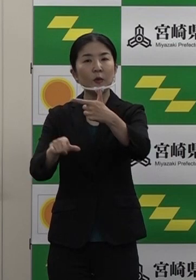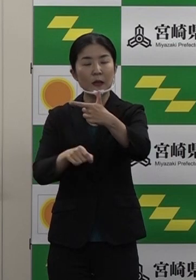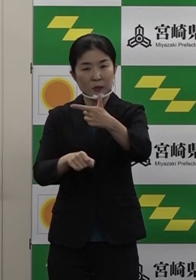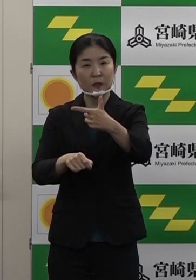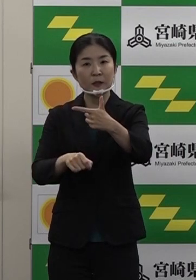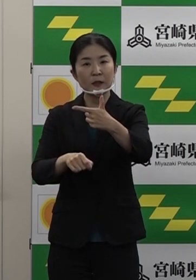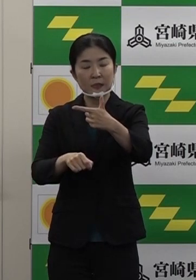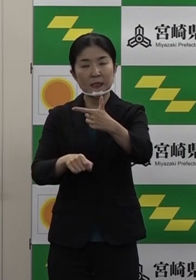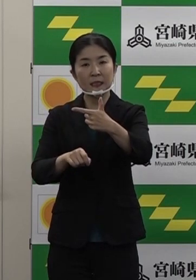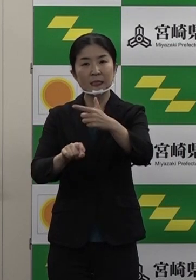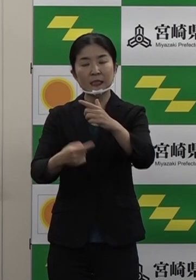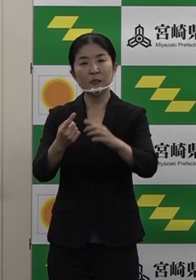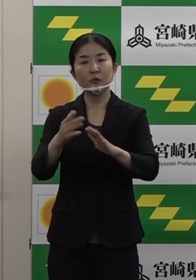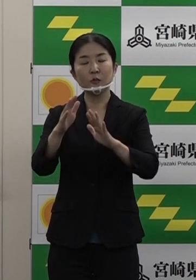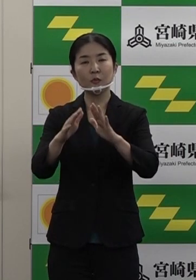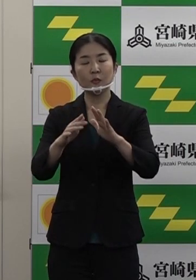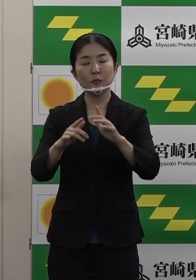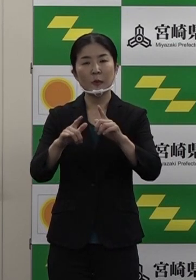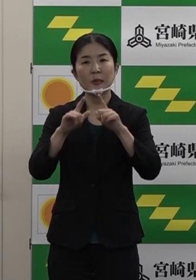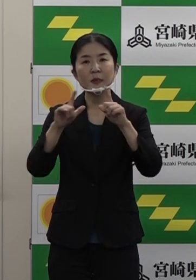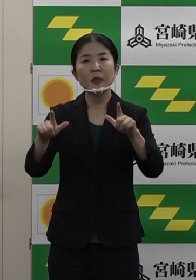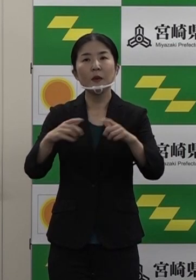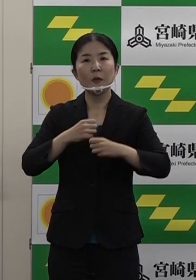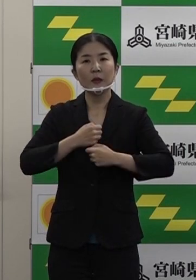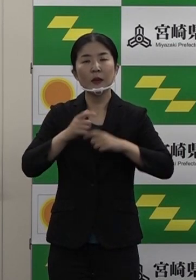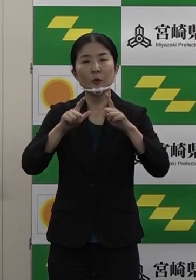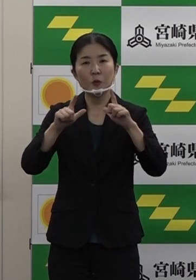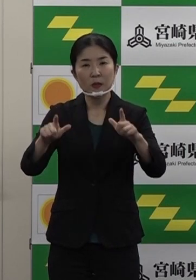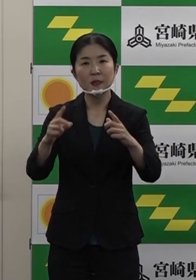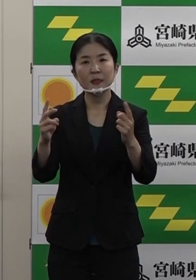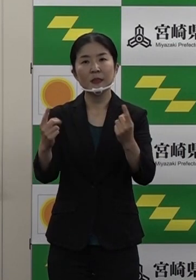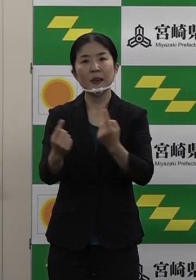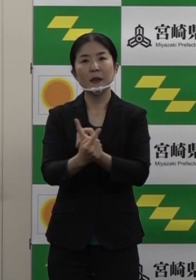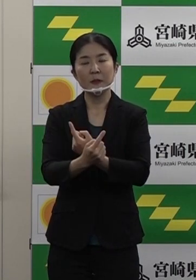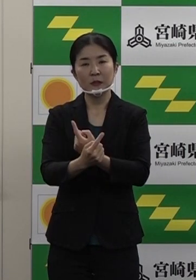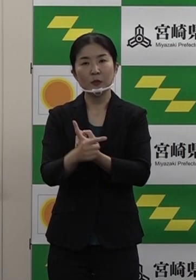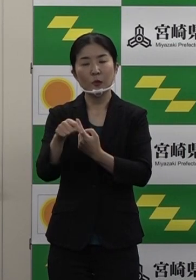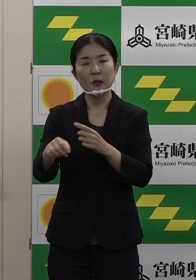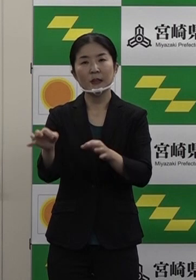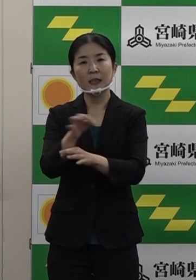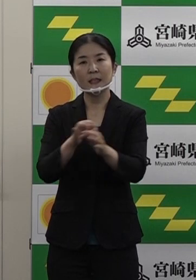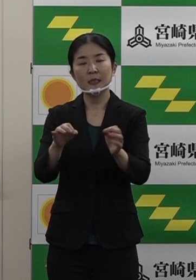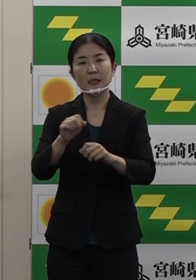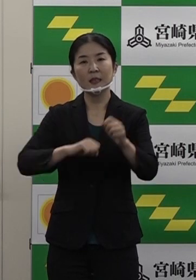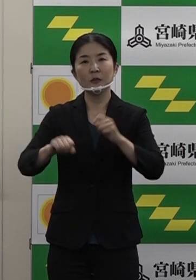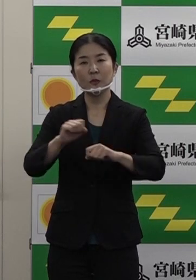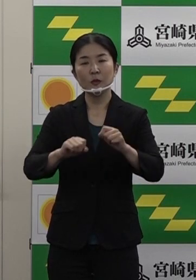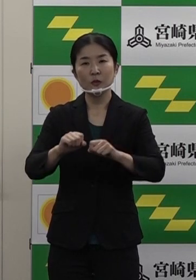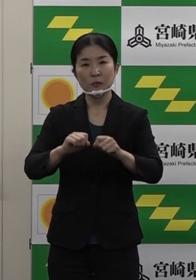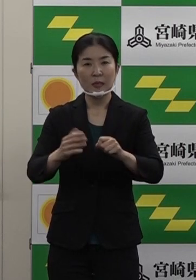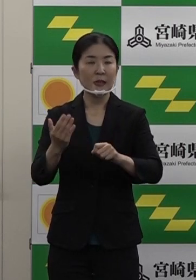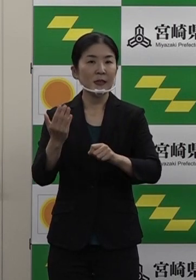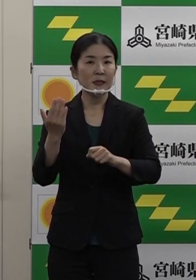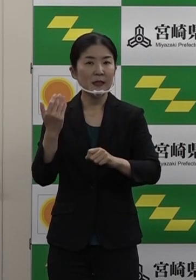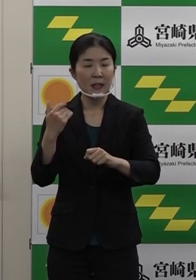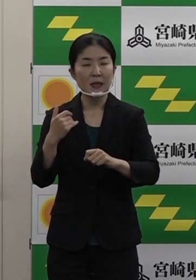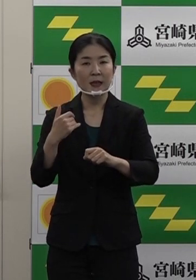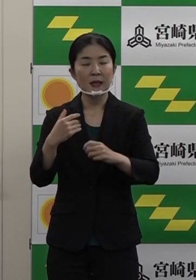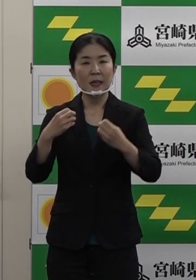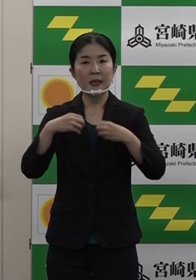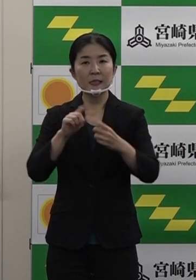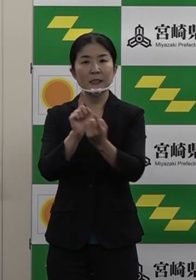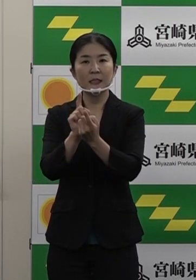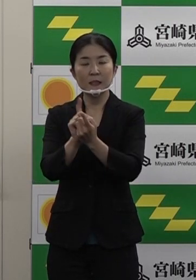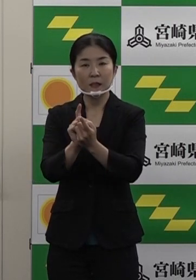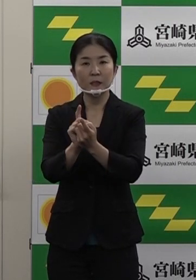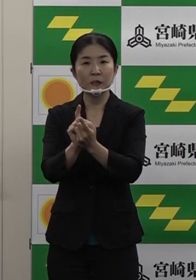行されるということなんですけれども、はい、これ以降についてはその経済活動について以前、感染対策と経済